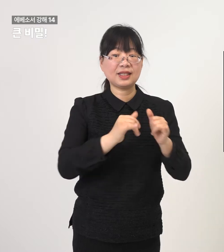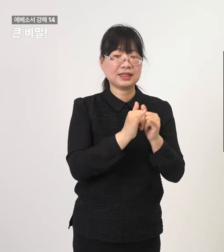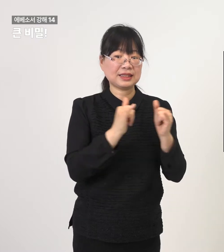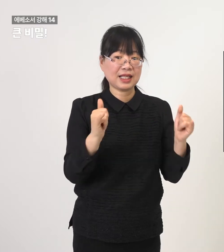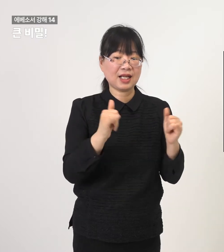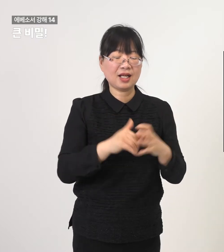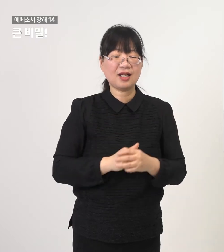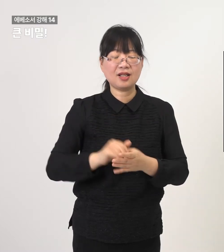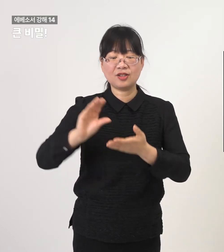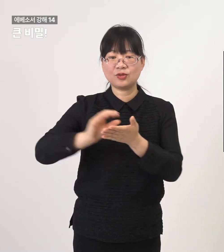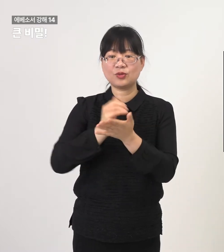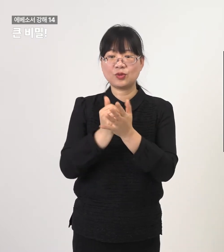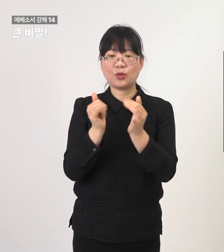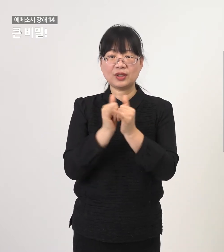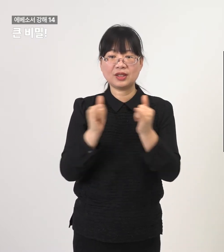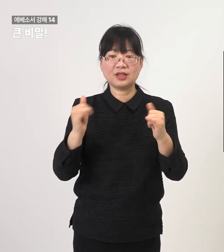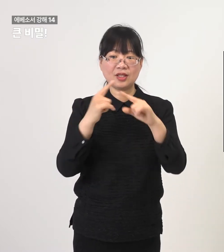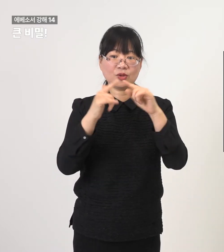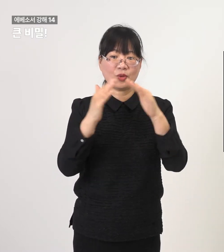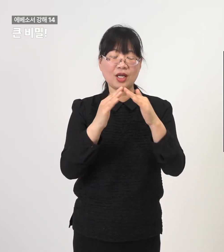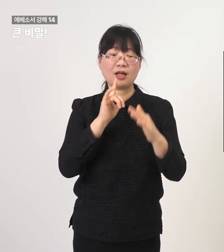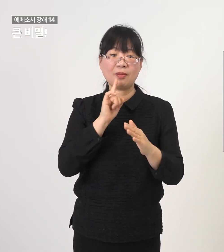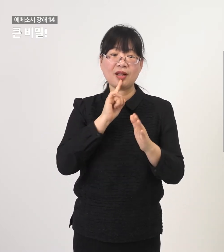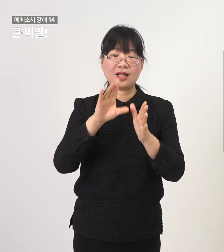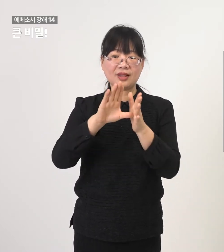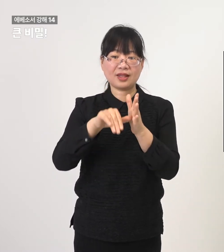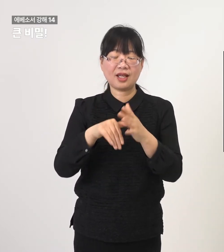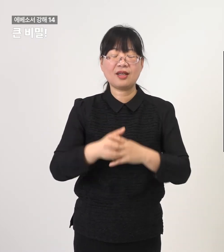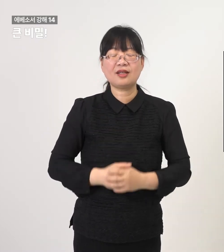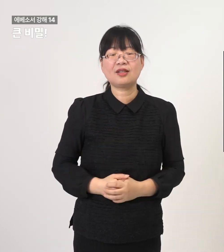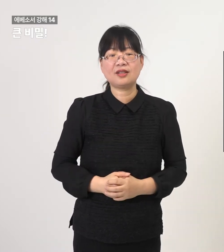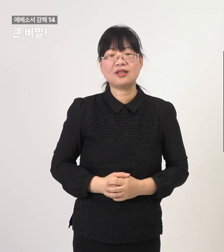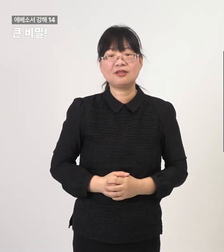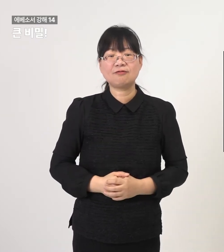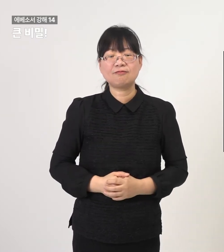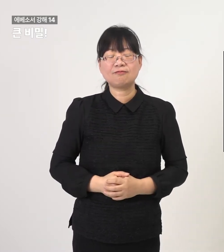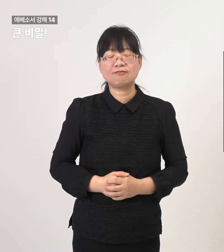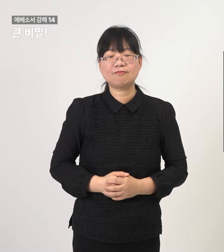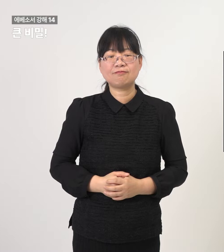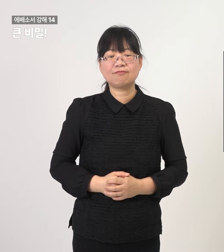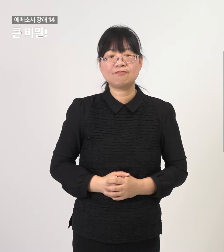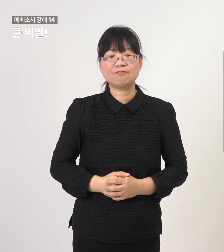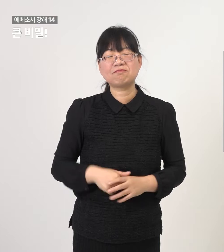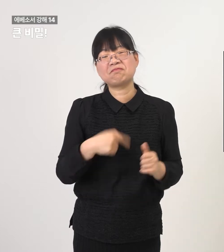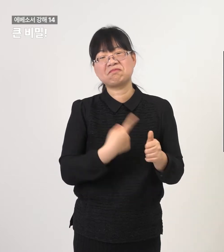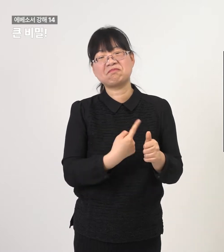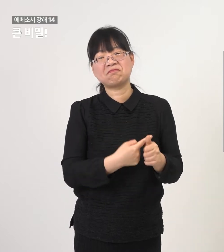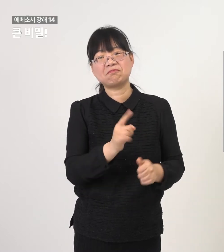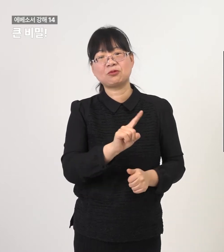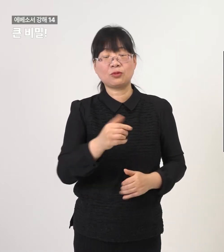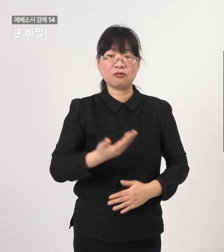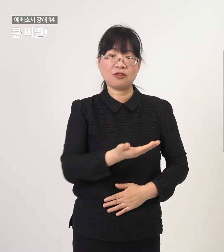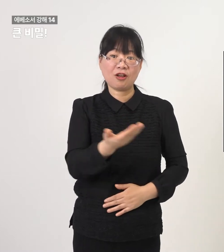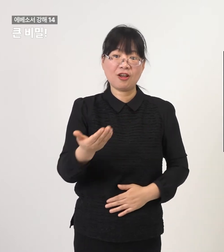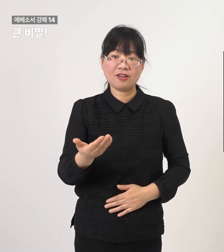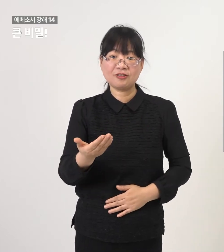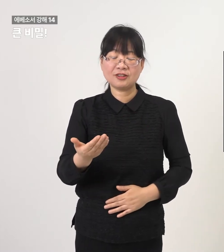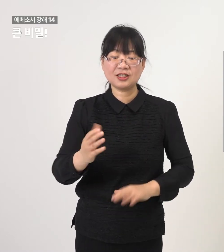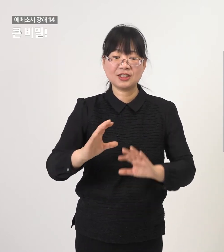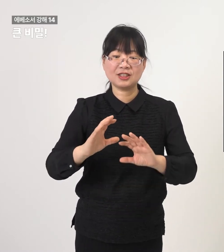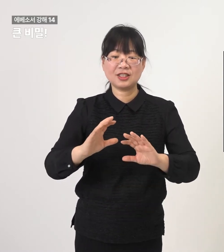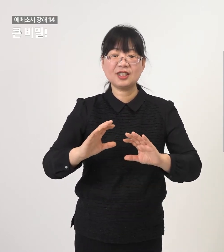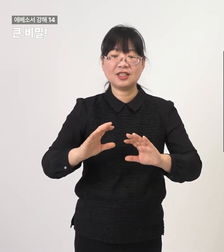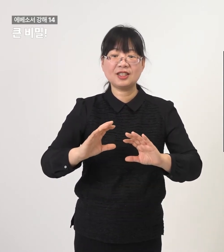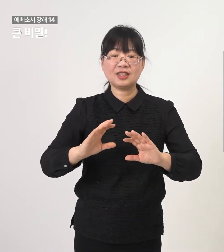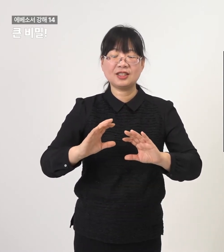사람들이 그리스도인들을, 교회를 얘기할 때 이렇게 비아냥됩니다. 야, 너희는 뭐 내세 얘기밖에 할